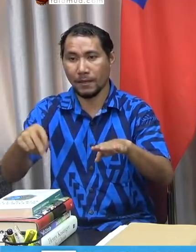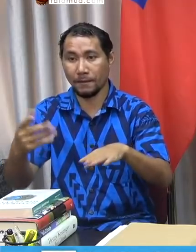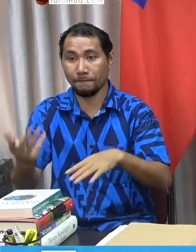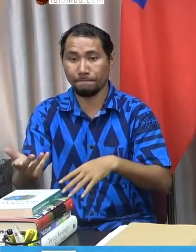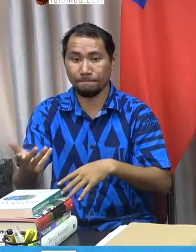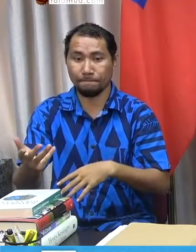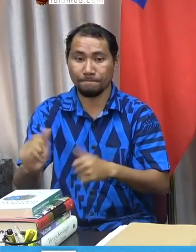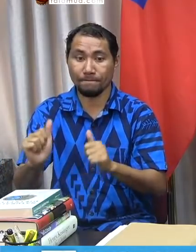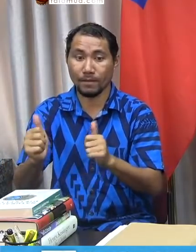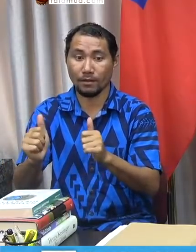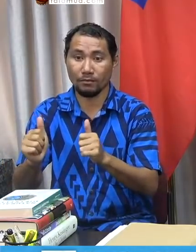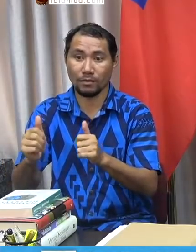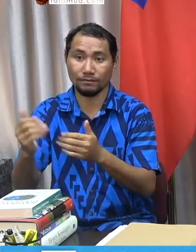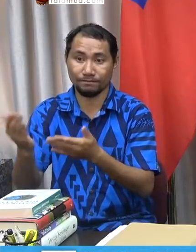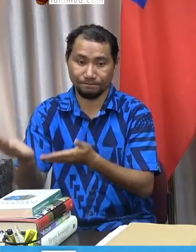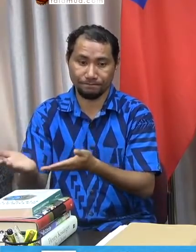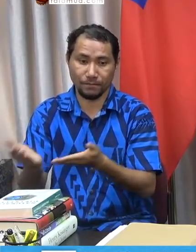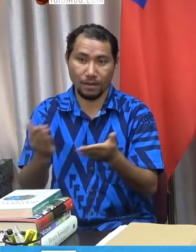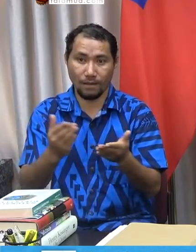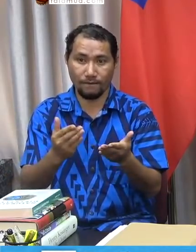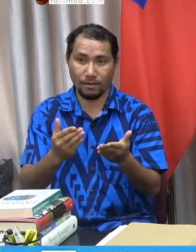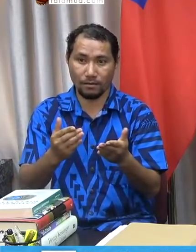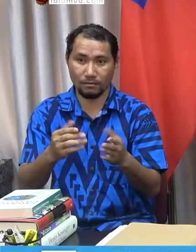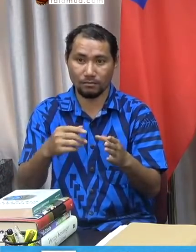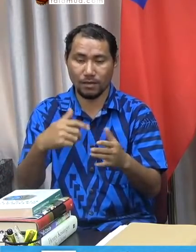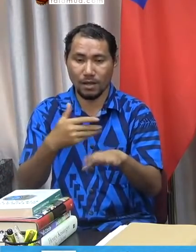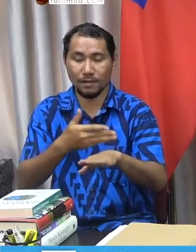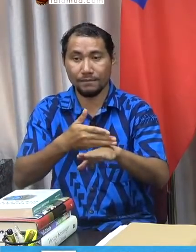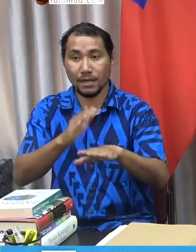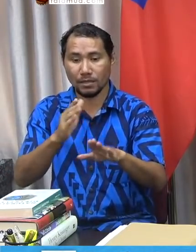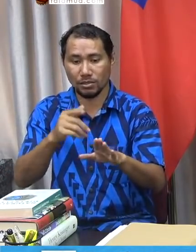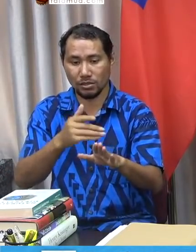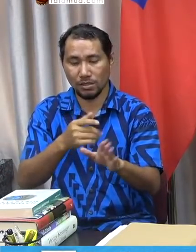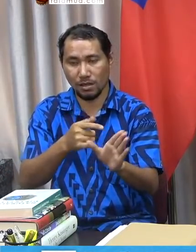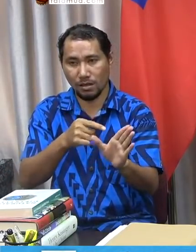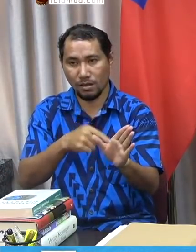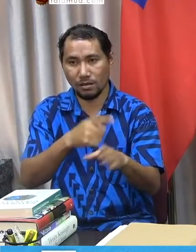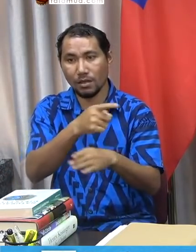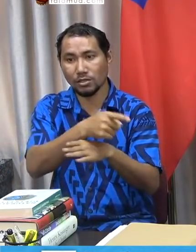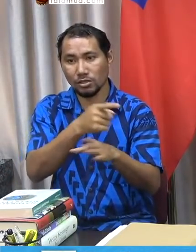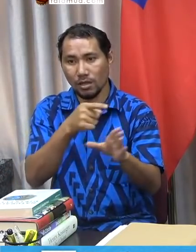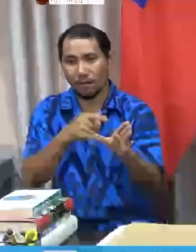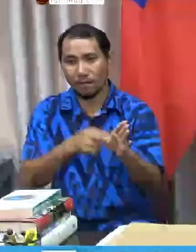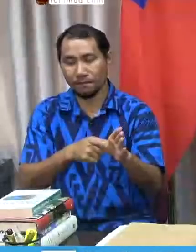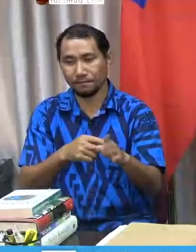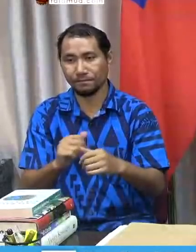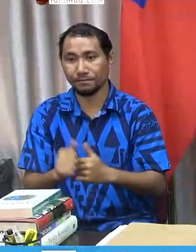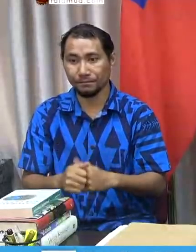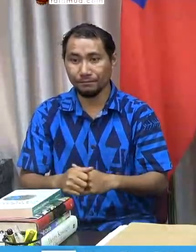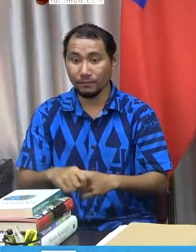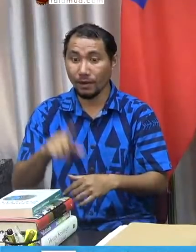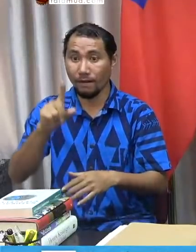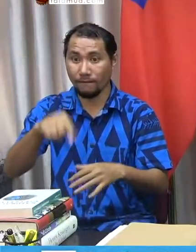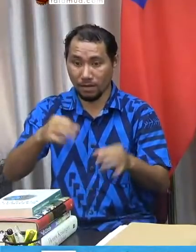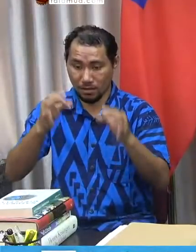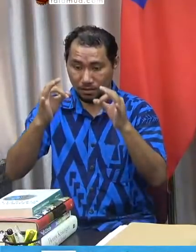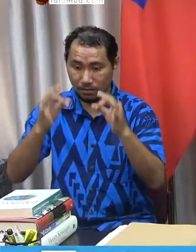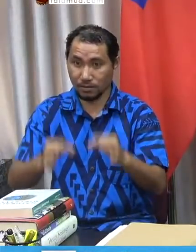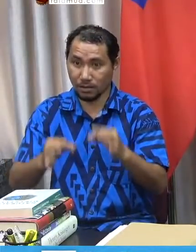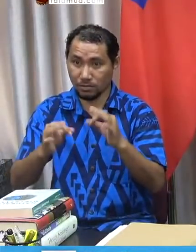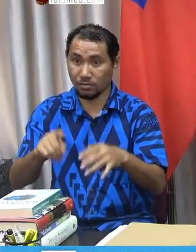toe fo'i mai ei lea i le tausanga fōu, ma ua whai ei le whai unga fia ia